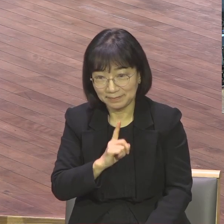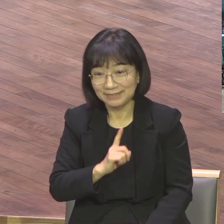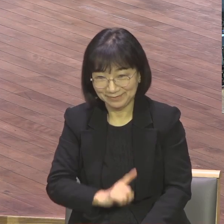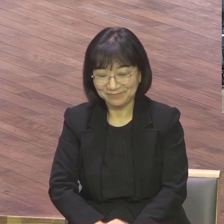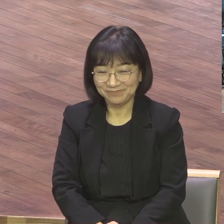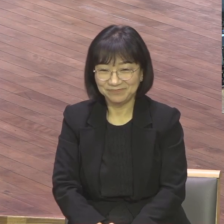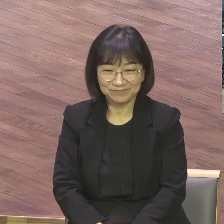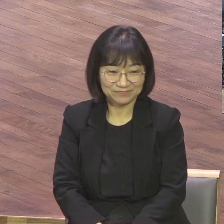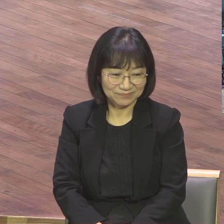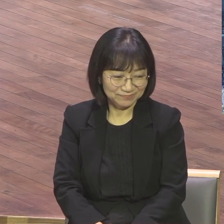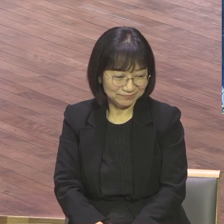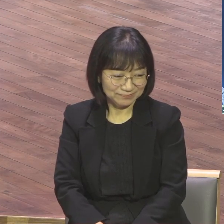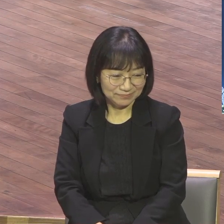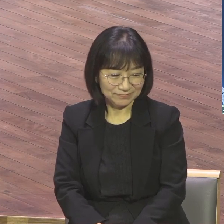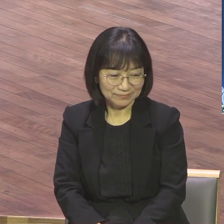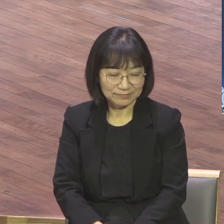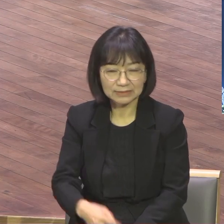버리리라.